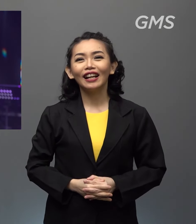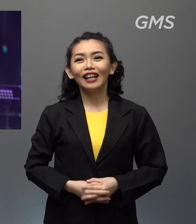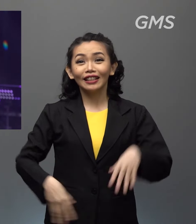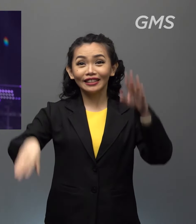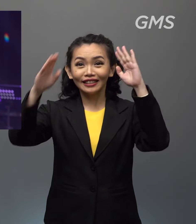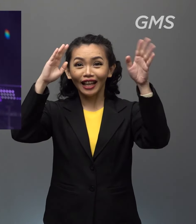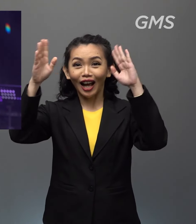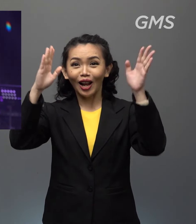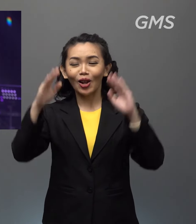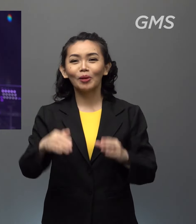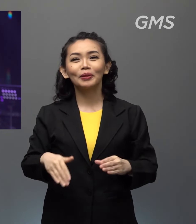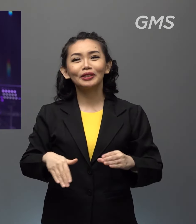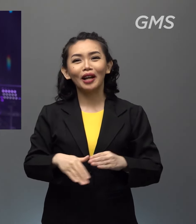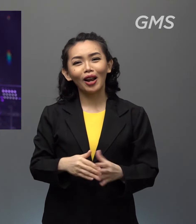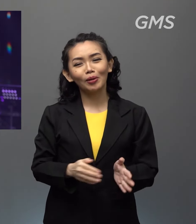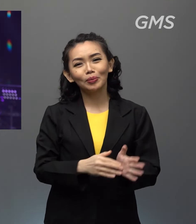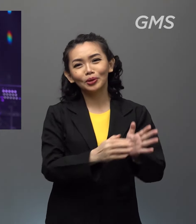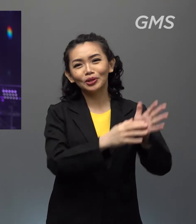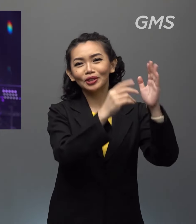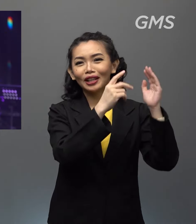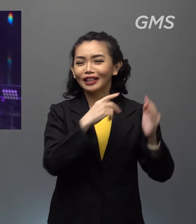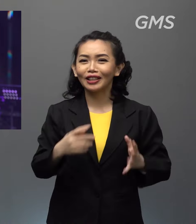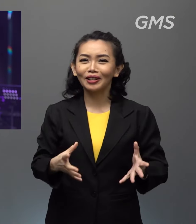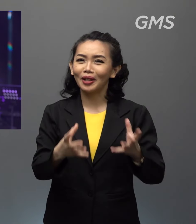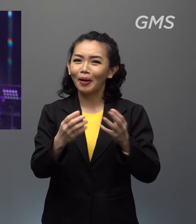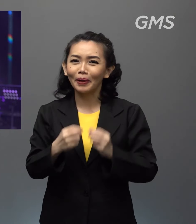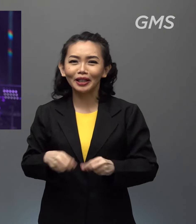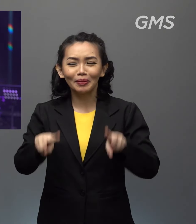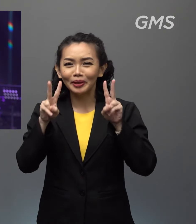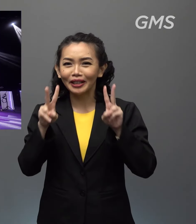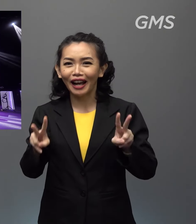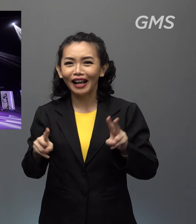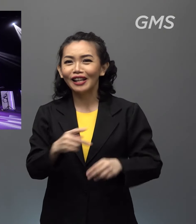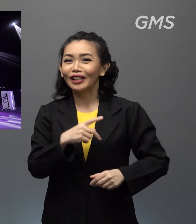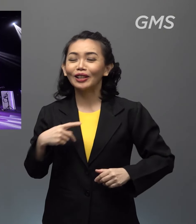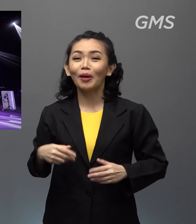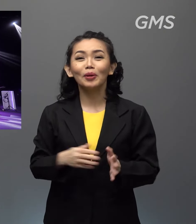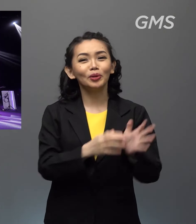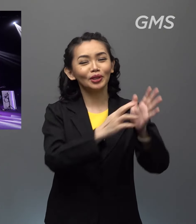Shalom, di dalam pujian ada kemenangan. Mari kita memuji Tuhan bersama-sama. Yeay, come on.